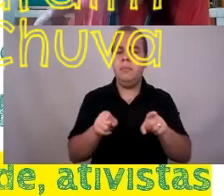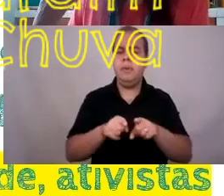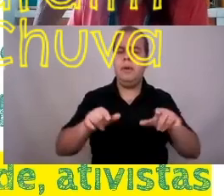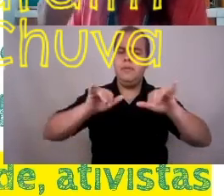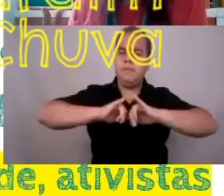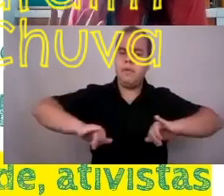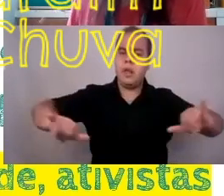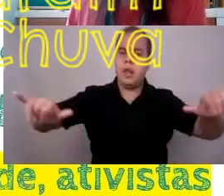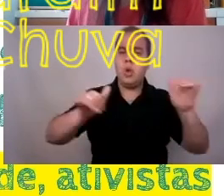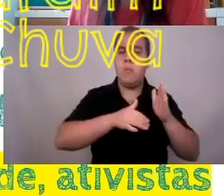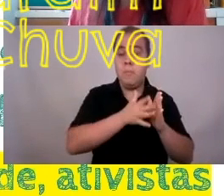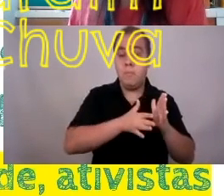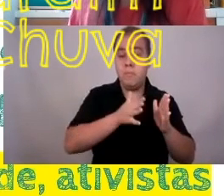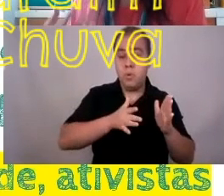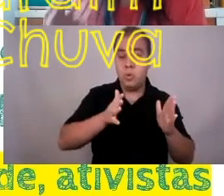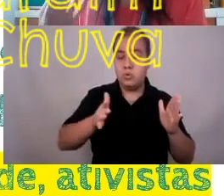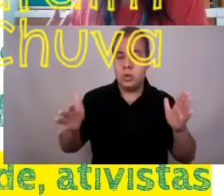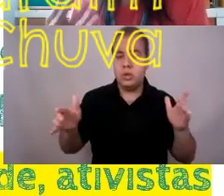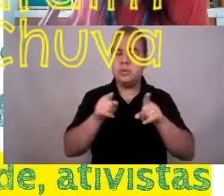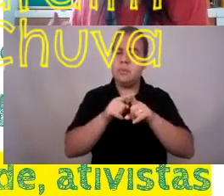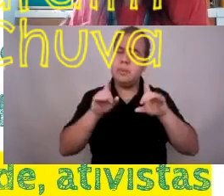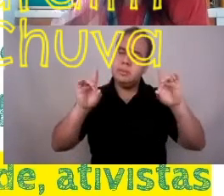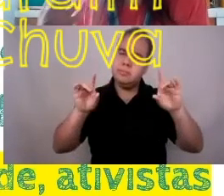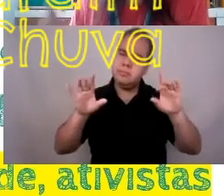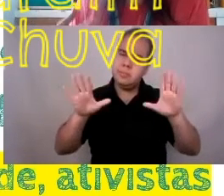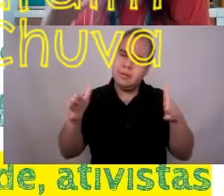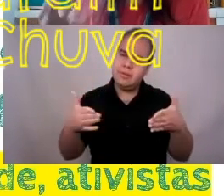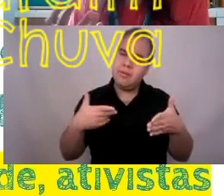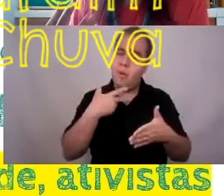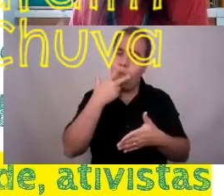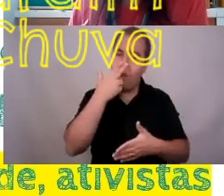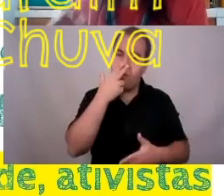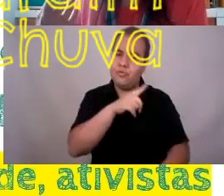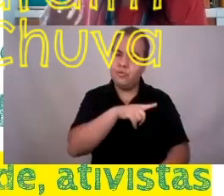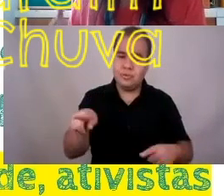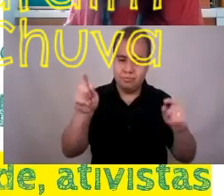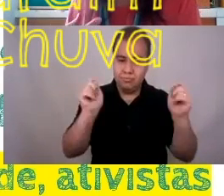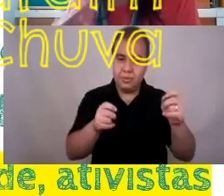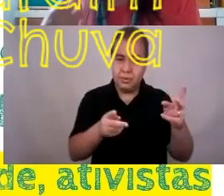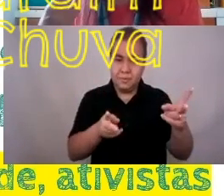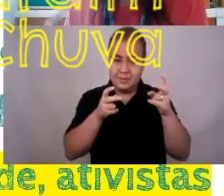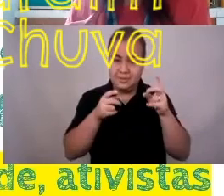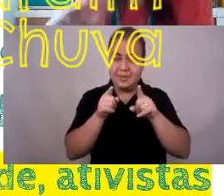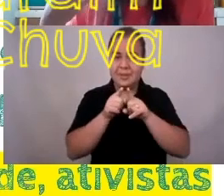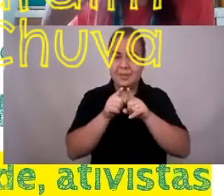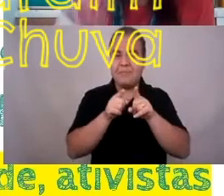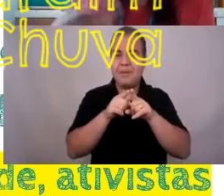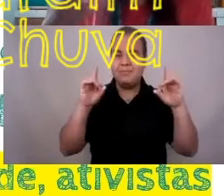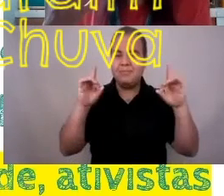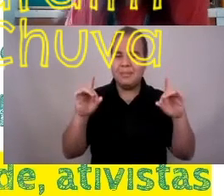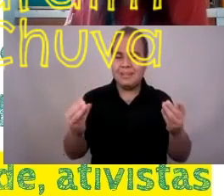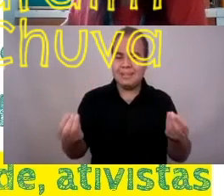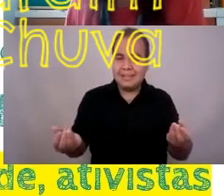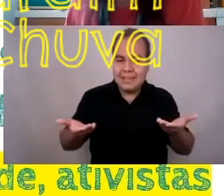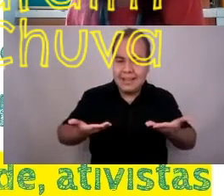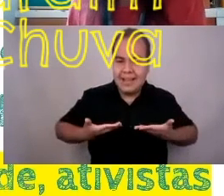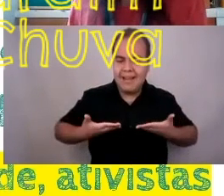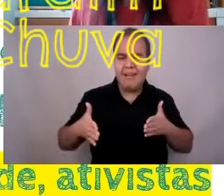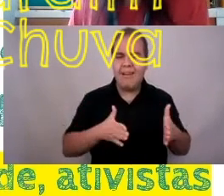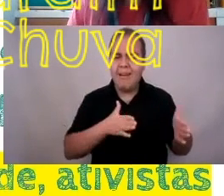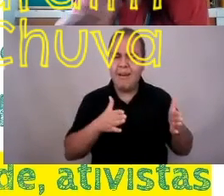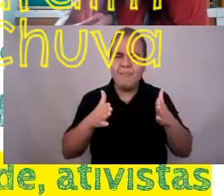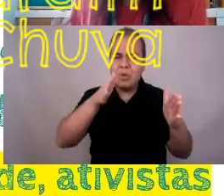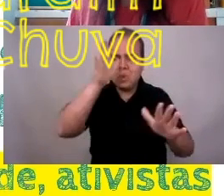processo. Aos especialistas, eu acho que vocês puderam perceber também que os especialistas nos trazem caminhos, soluções,